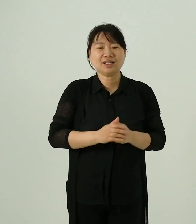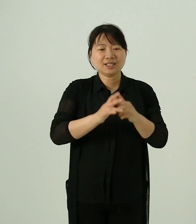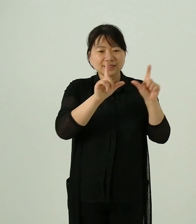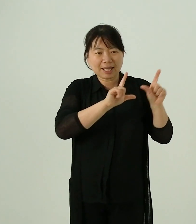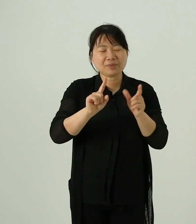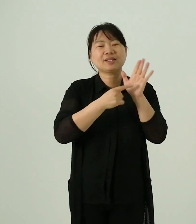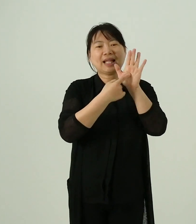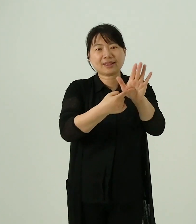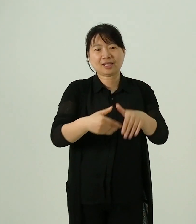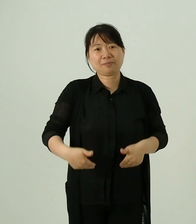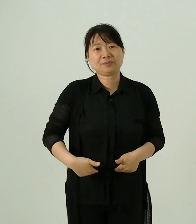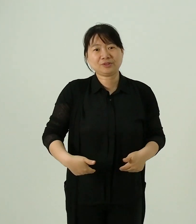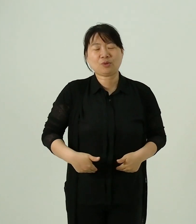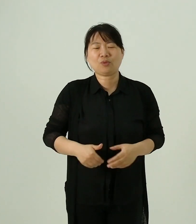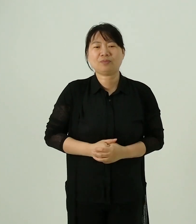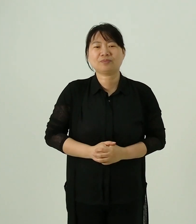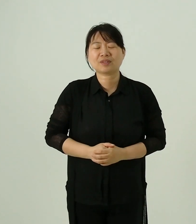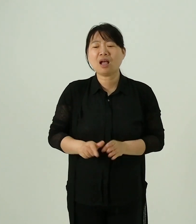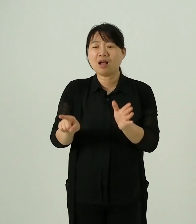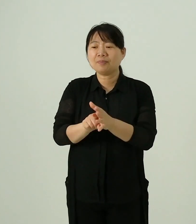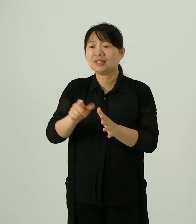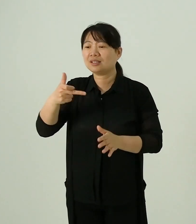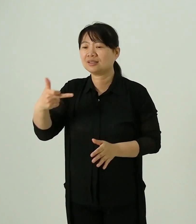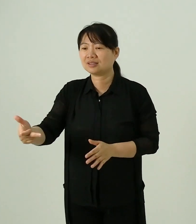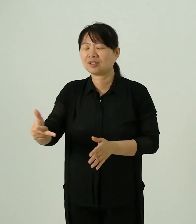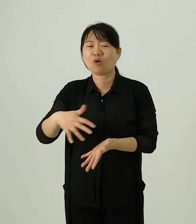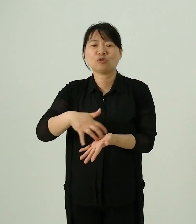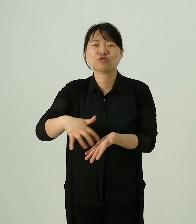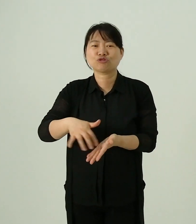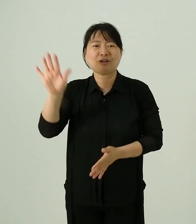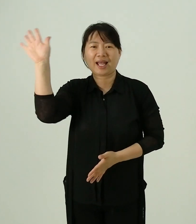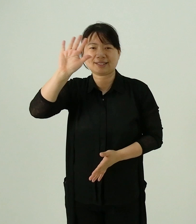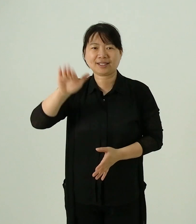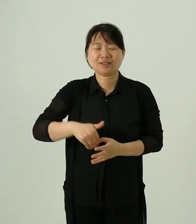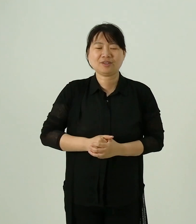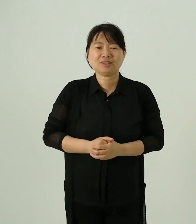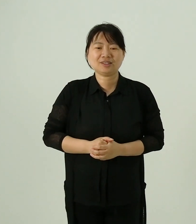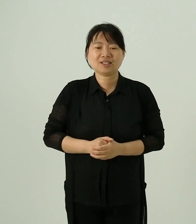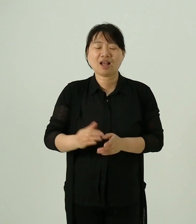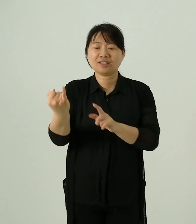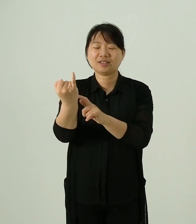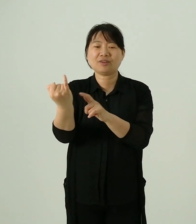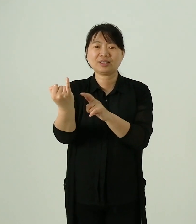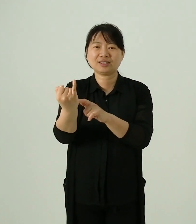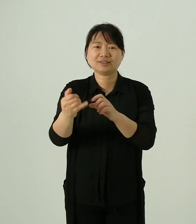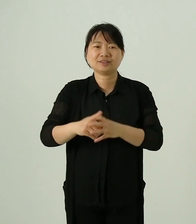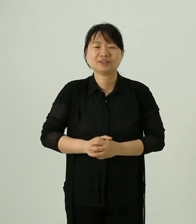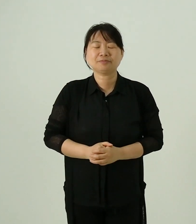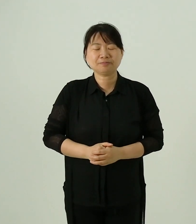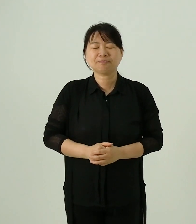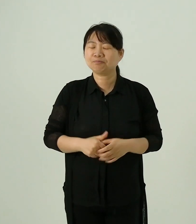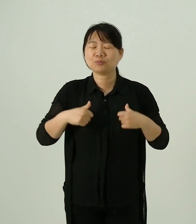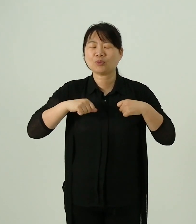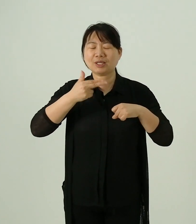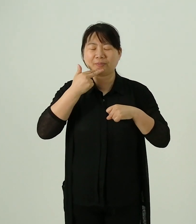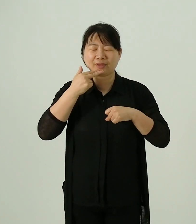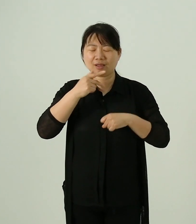것은 양적인 개념을 말하는 게 아니에요. 여인은 이런 태도로 물러서지